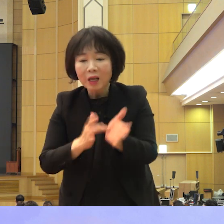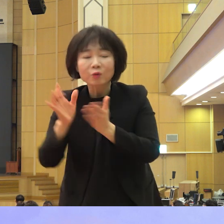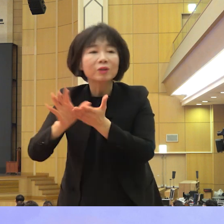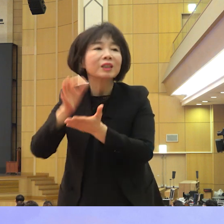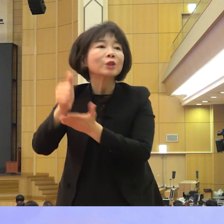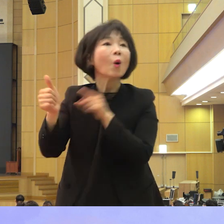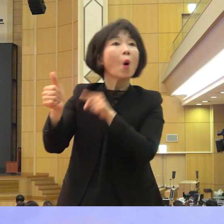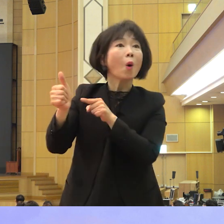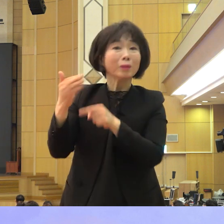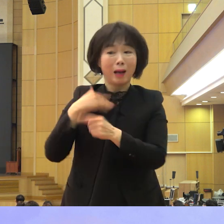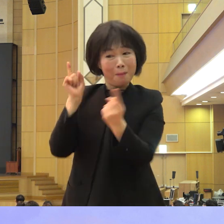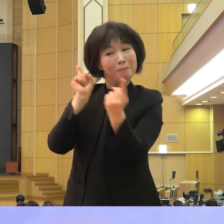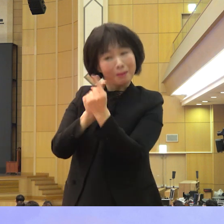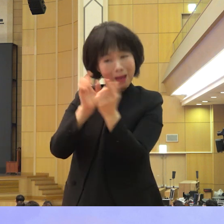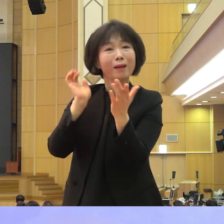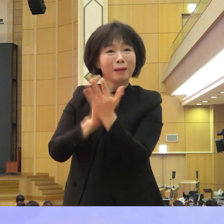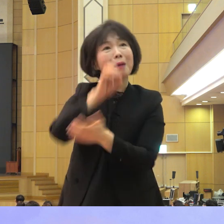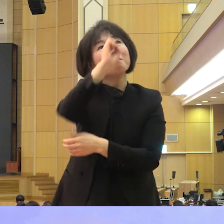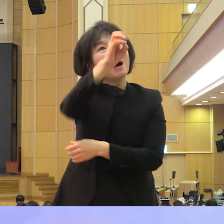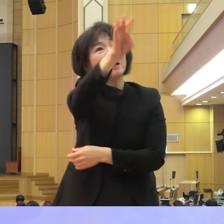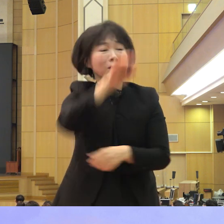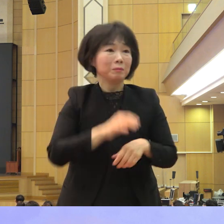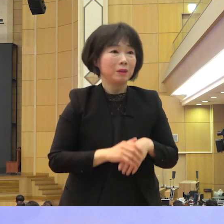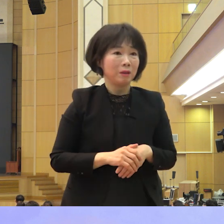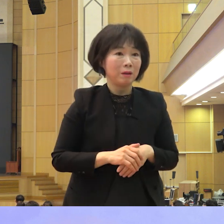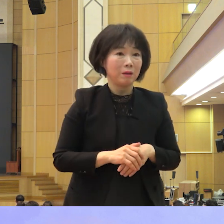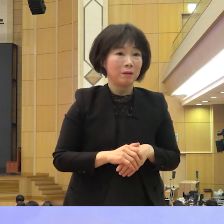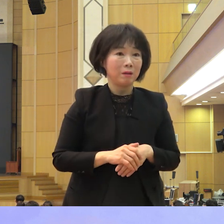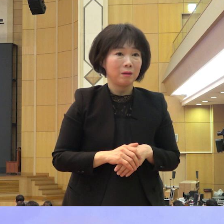율법에서도 선자들이 기록한